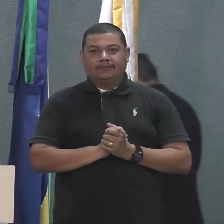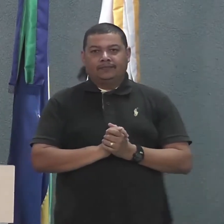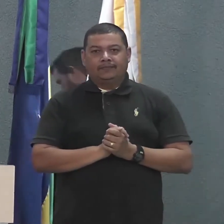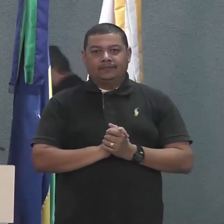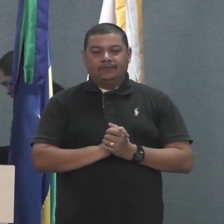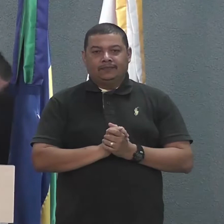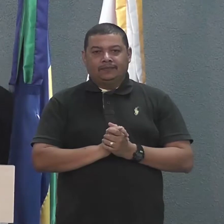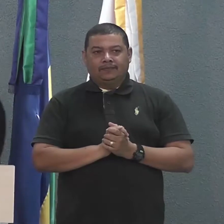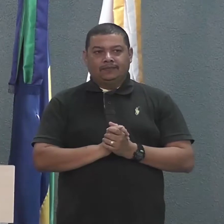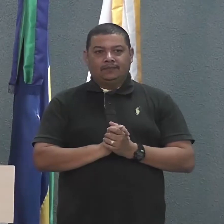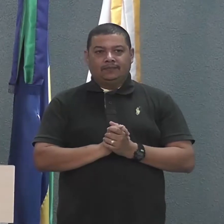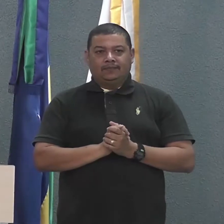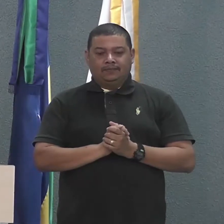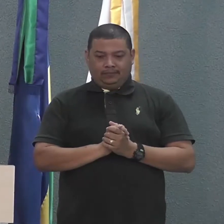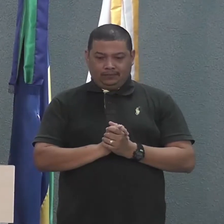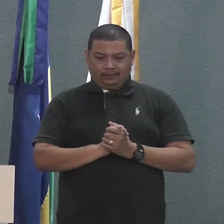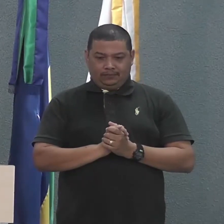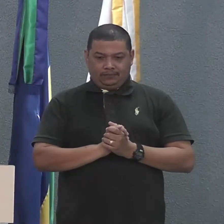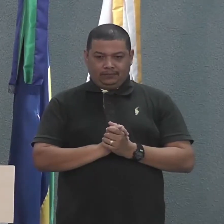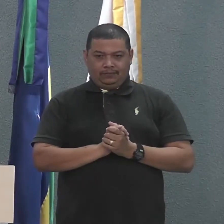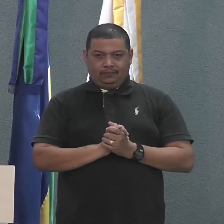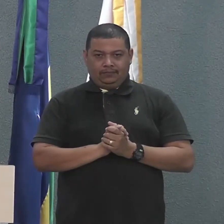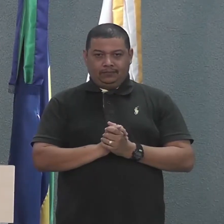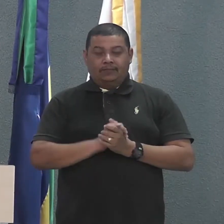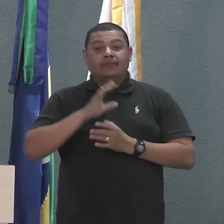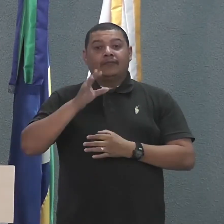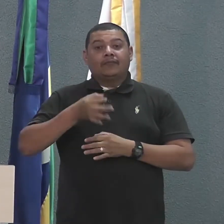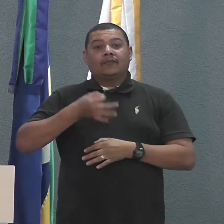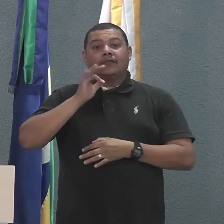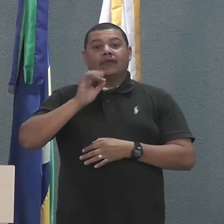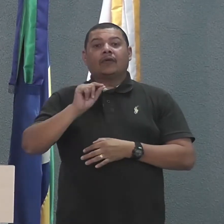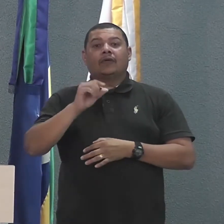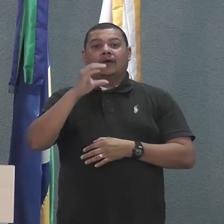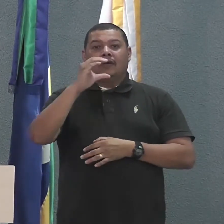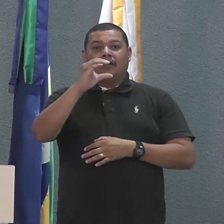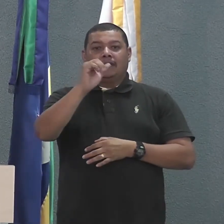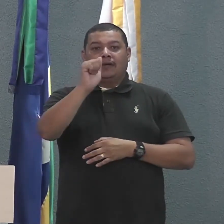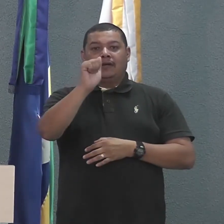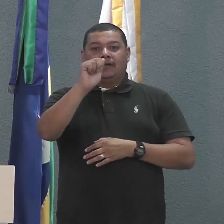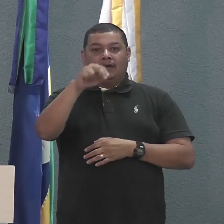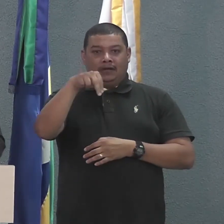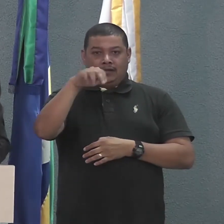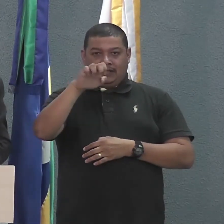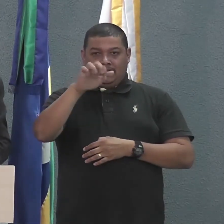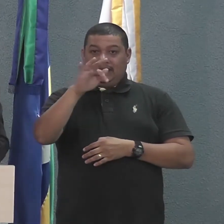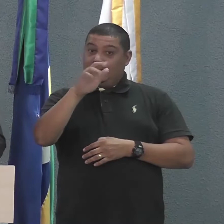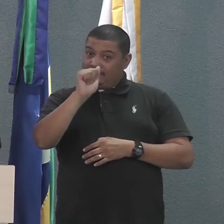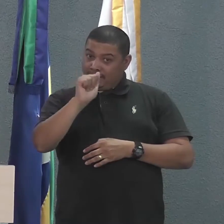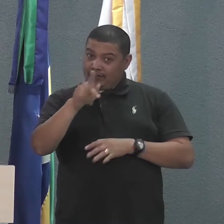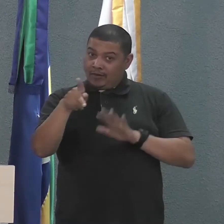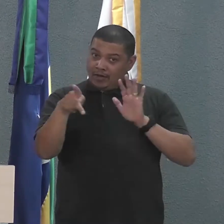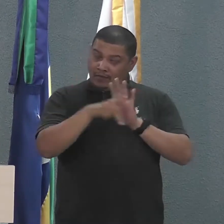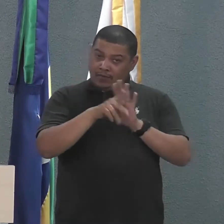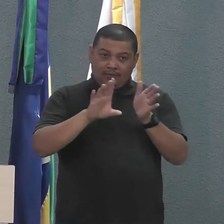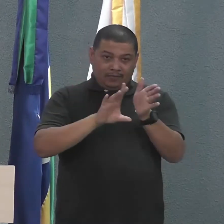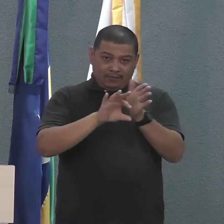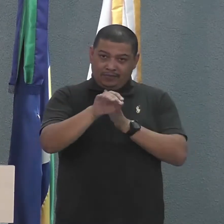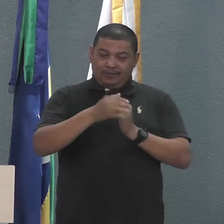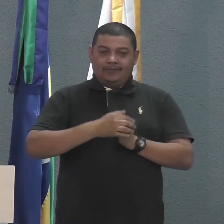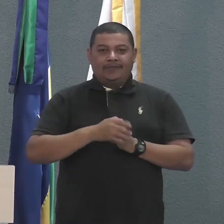nesse concurso, especificamente, o café Canéfora, que é o nosso café da nossa região, café